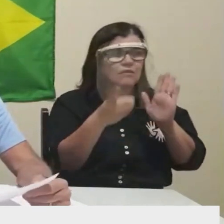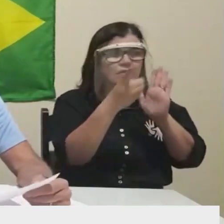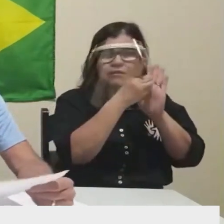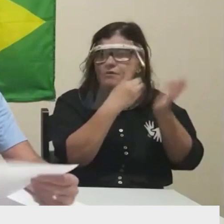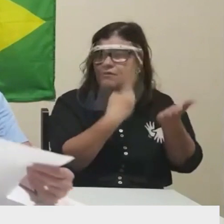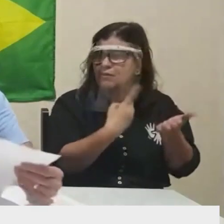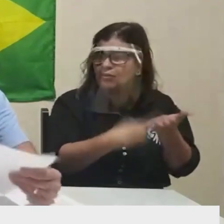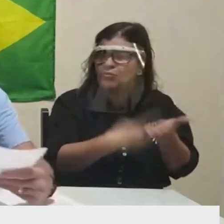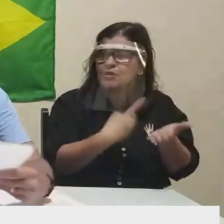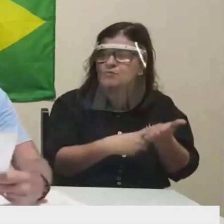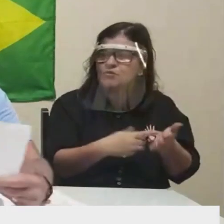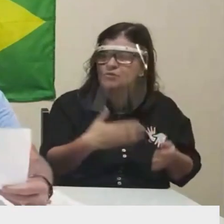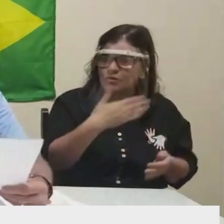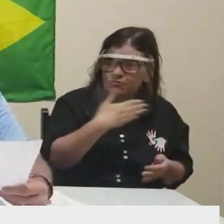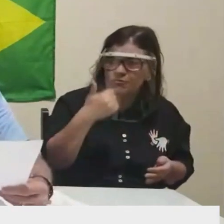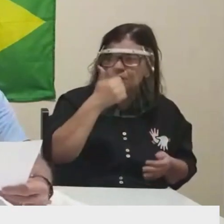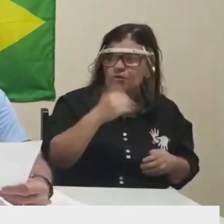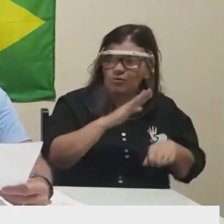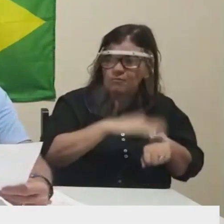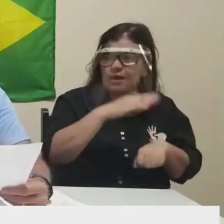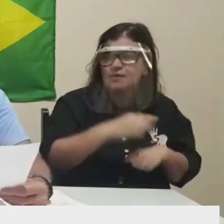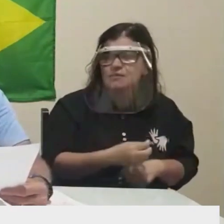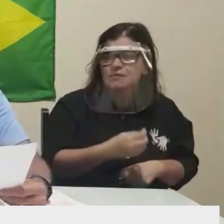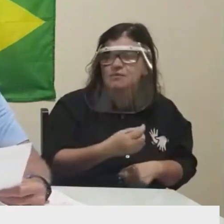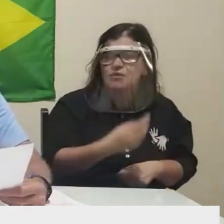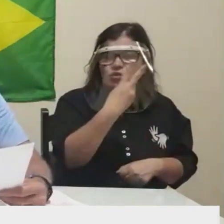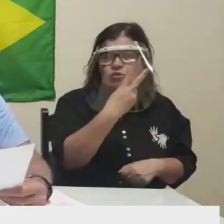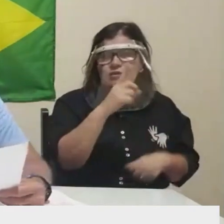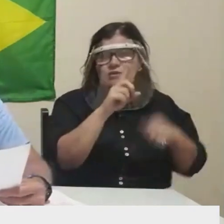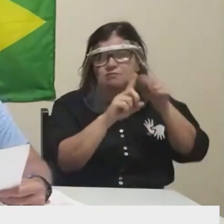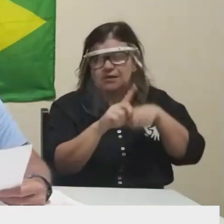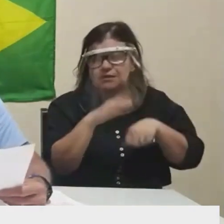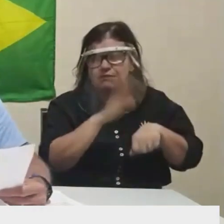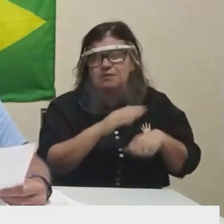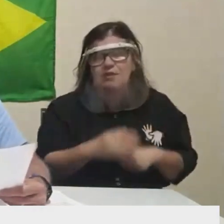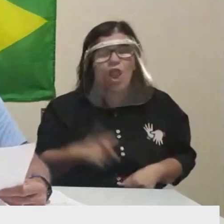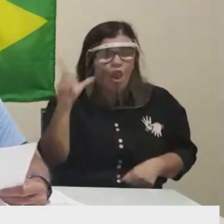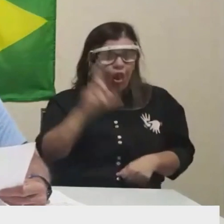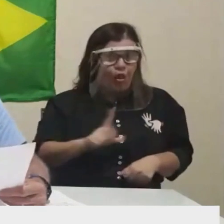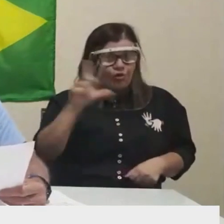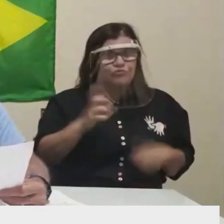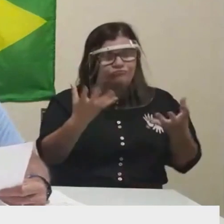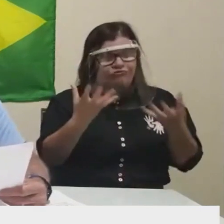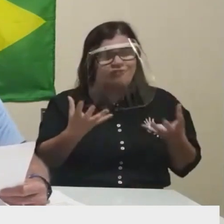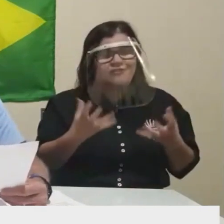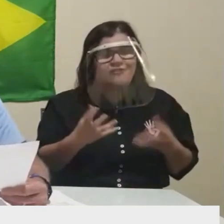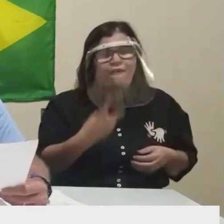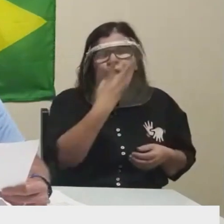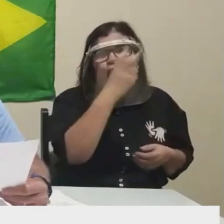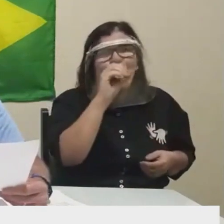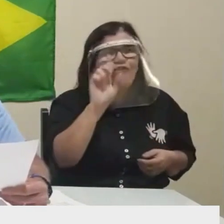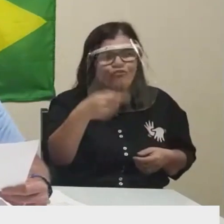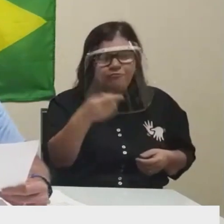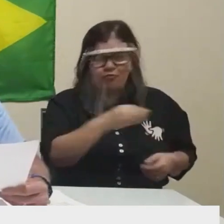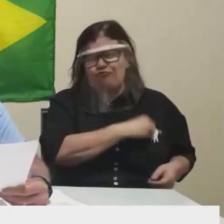1.000 essa medida provisória. Então, obviamente, eu gostaria de dar 10 mil por mês. Né? Queria 20 mil por mês. Sem